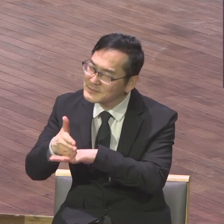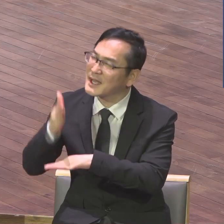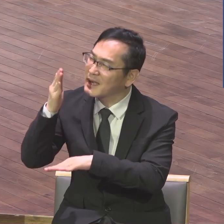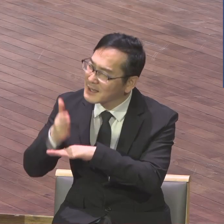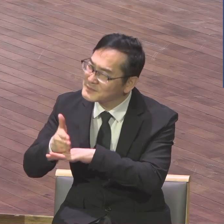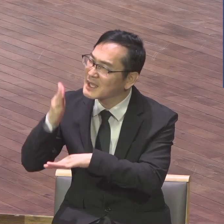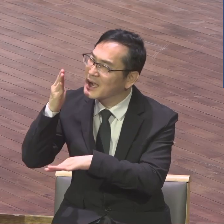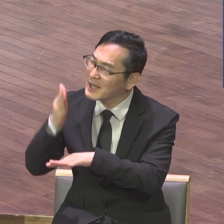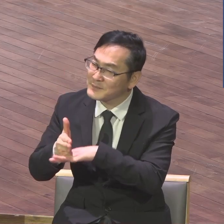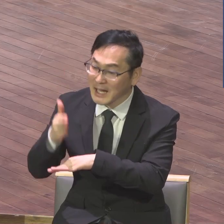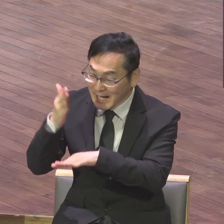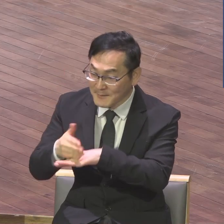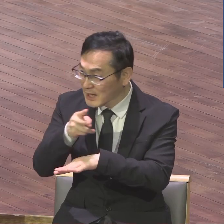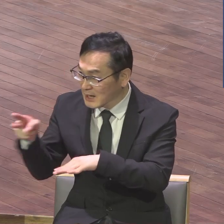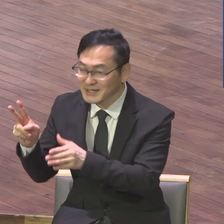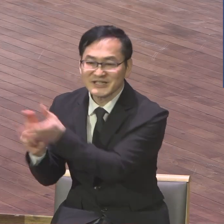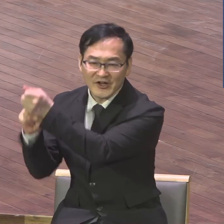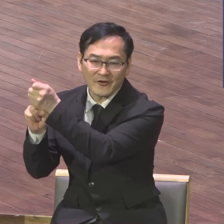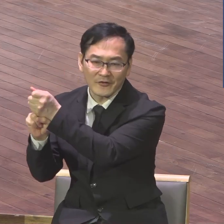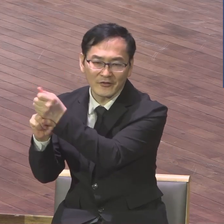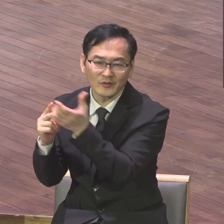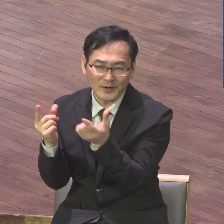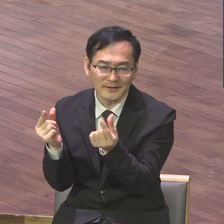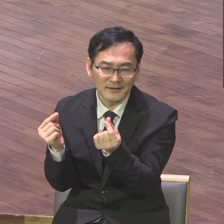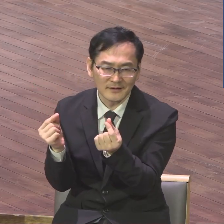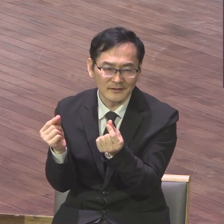감사는 기적을 낳는다는 의미죠.